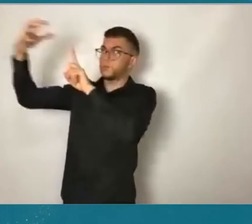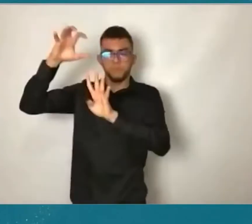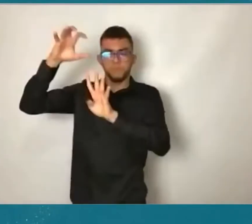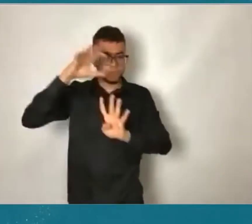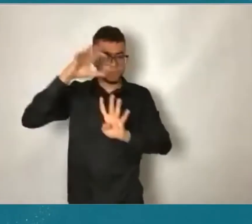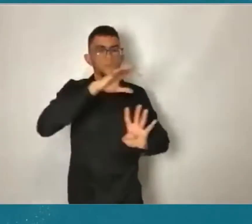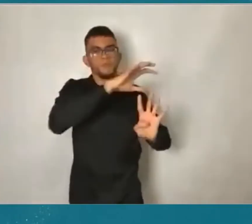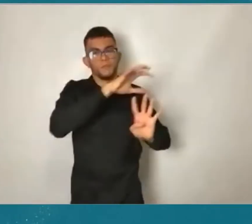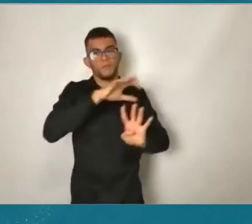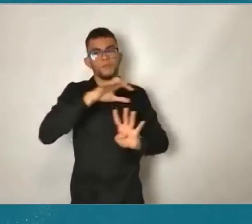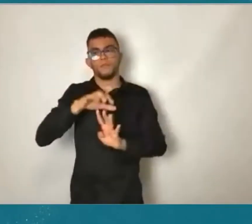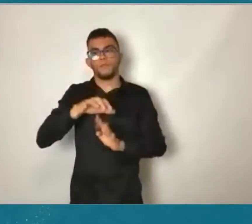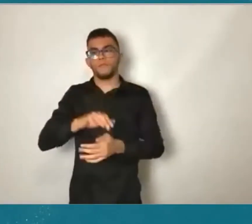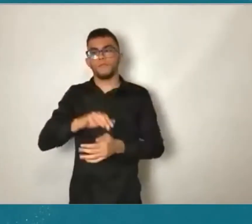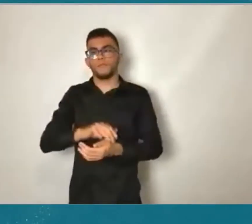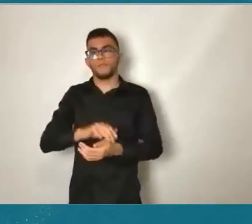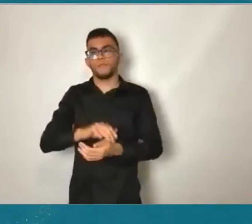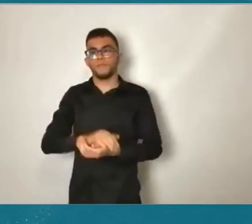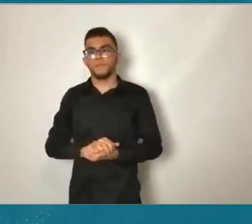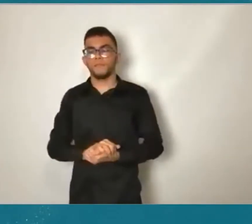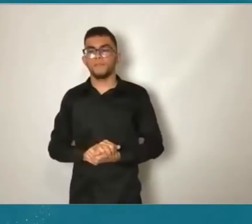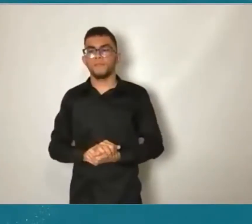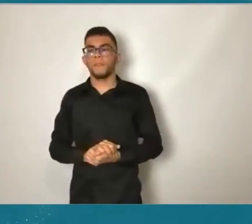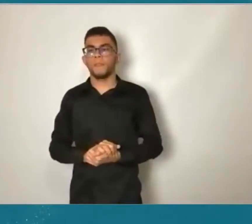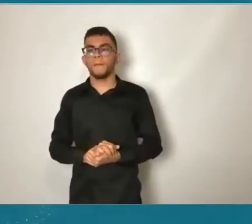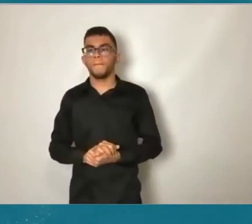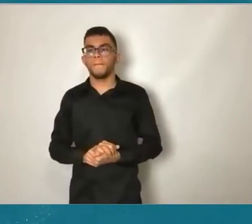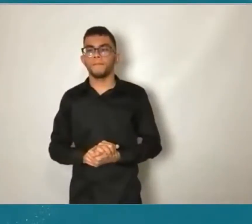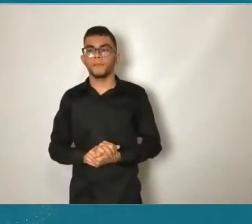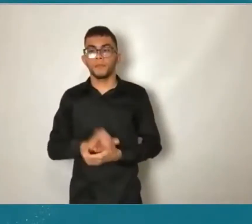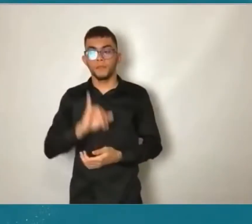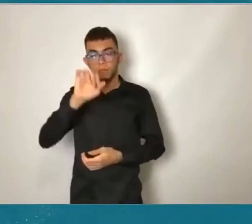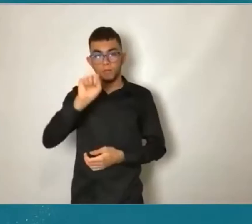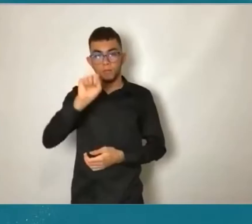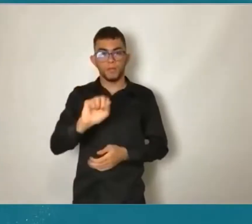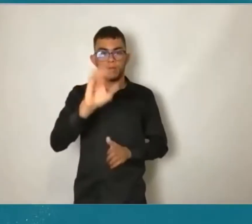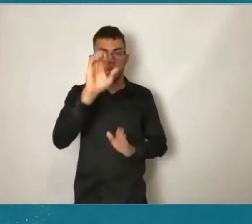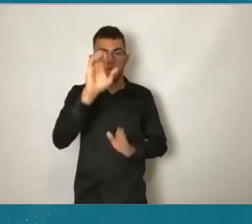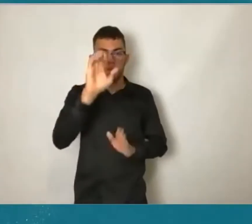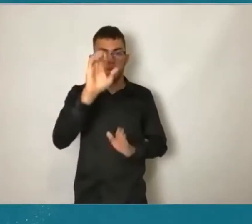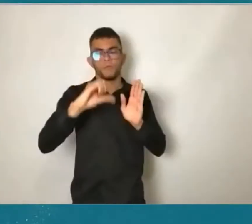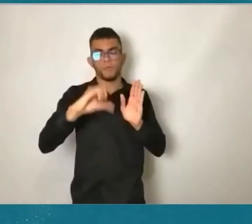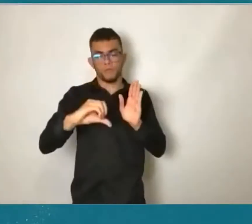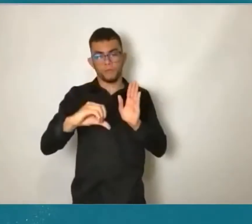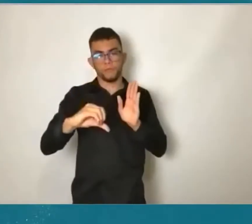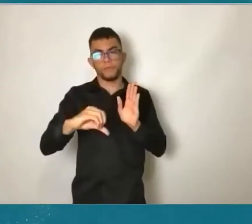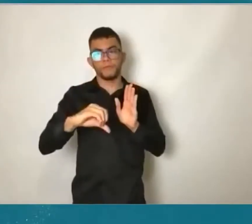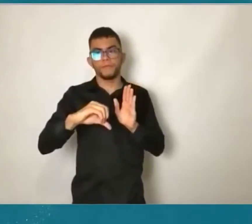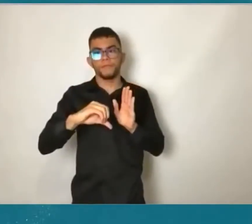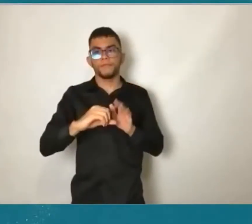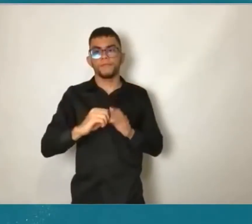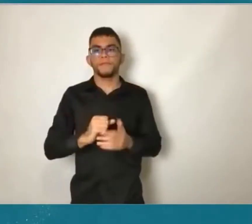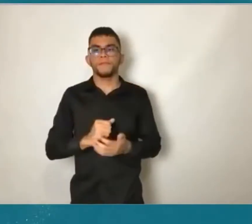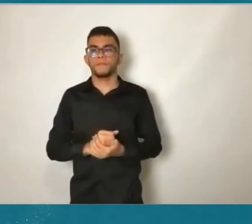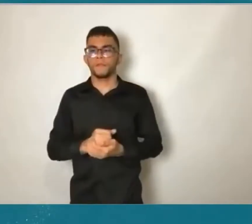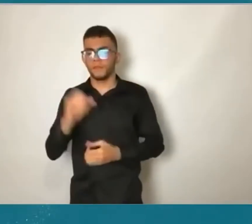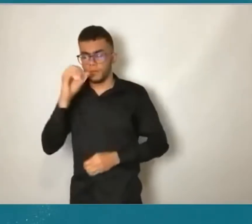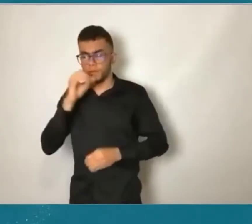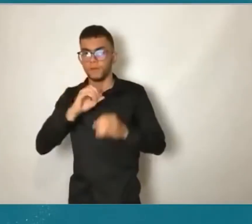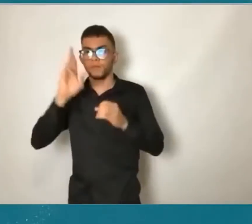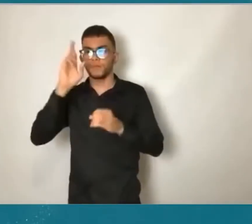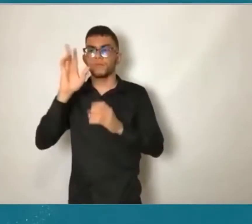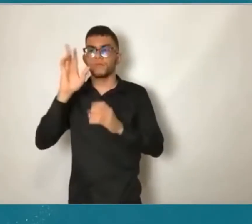por intermédio do profeta Isaías: terra de Zebulon, terra de Naftali, caminho do mar, além do